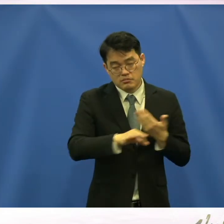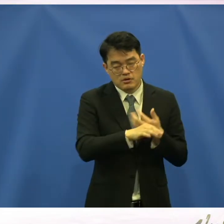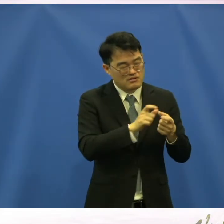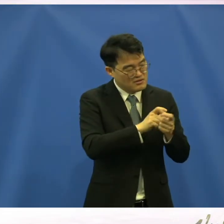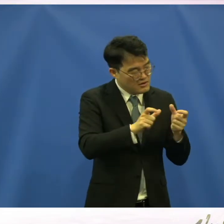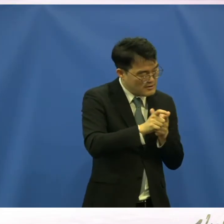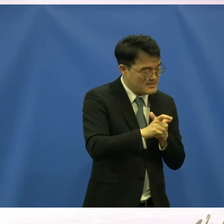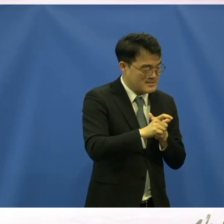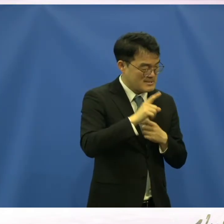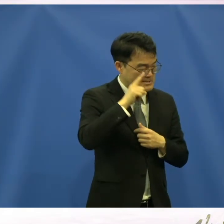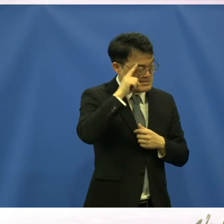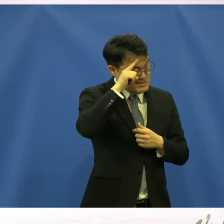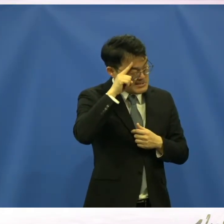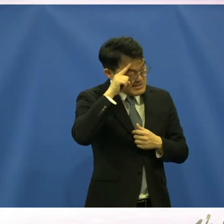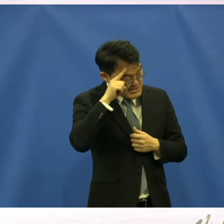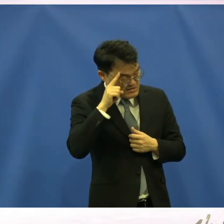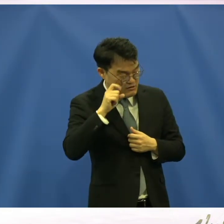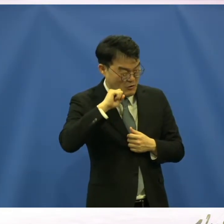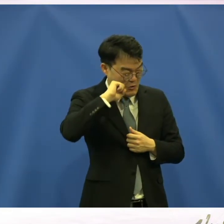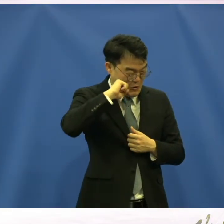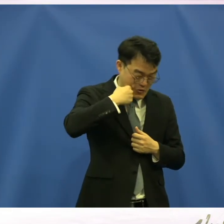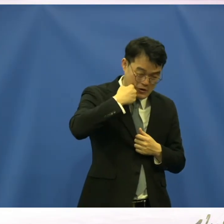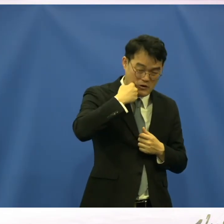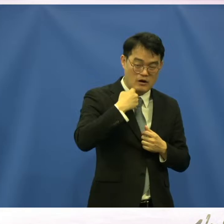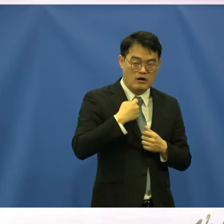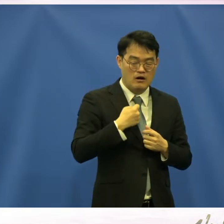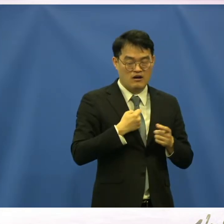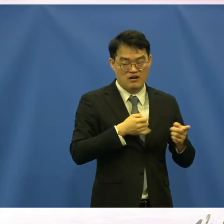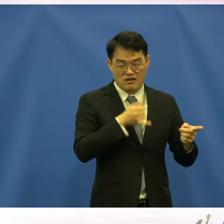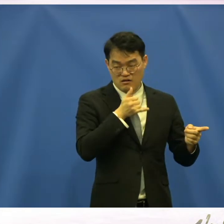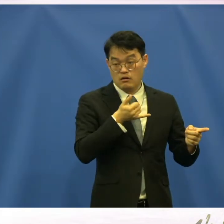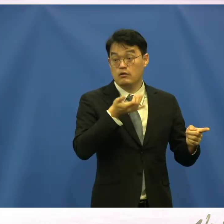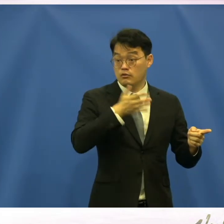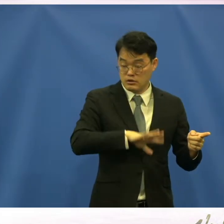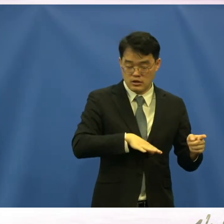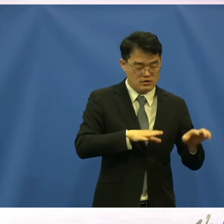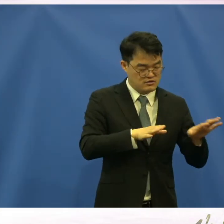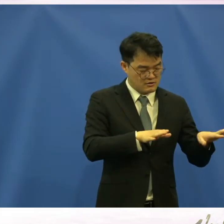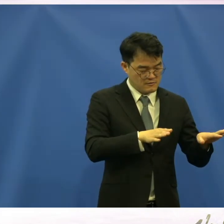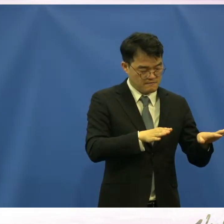처음에는 그게 실패자처럼 보이는데 그 길은 가장 복된 길이에요.